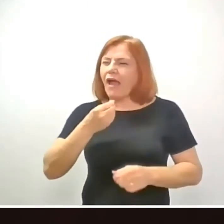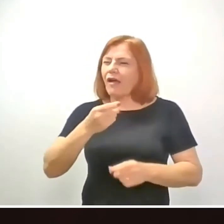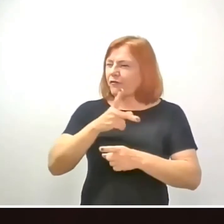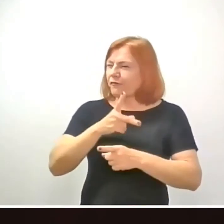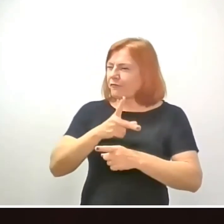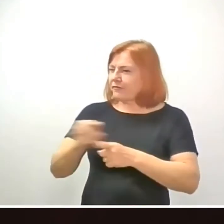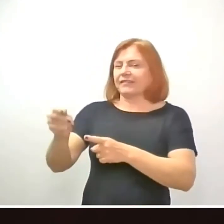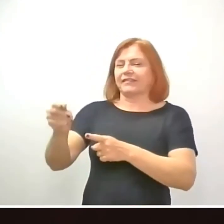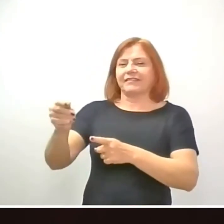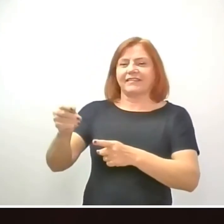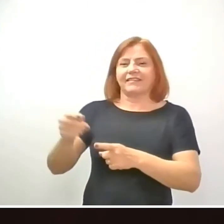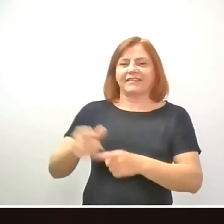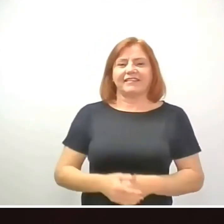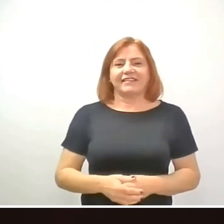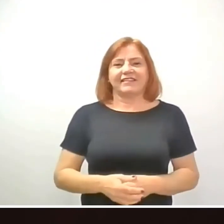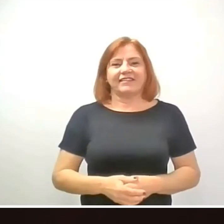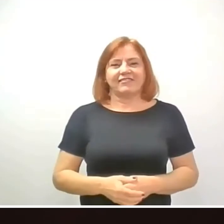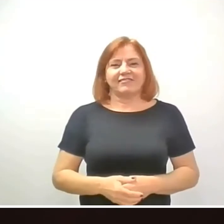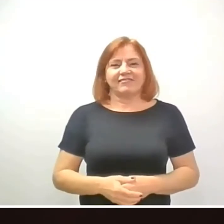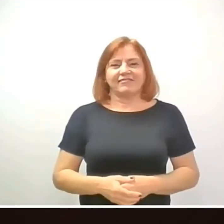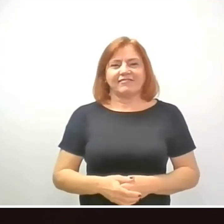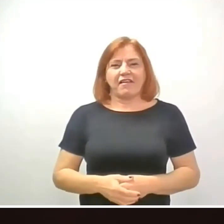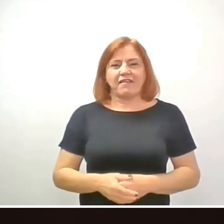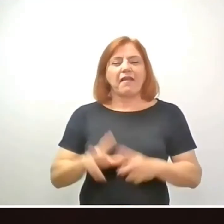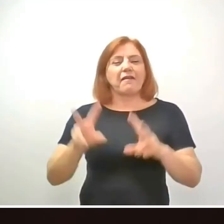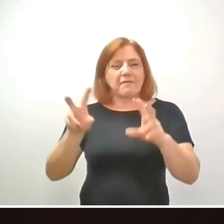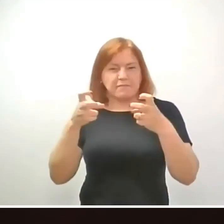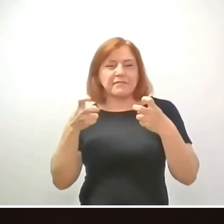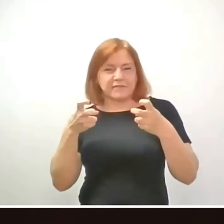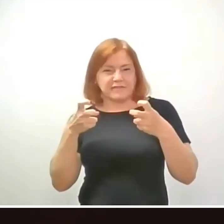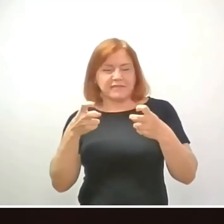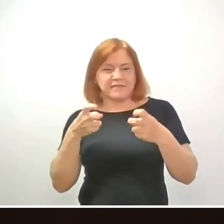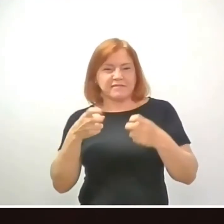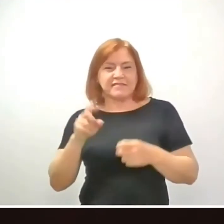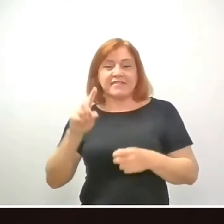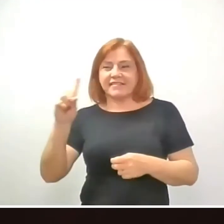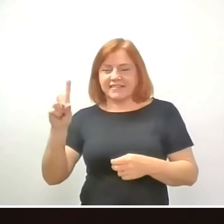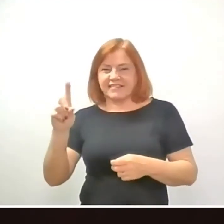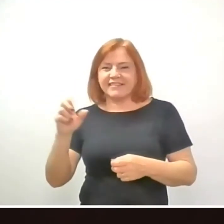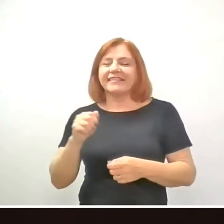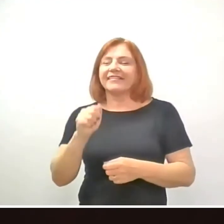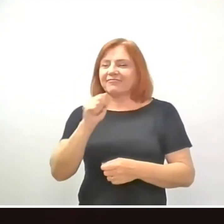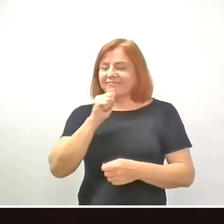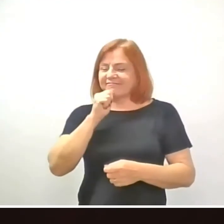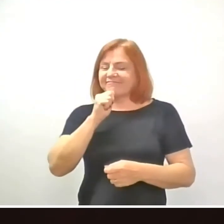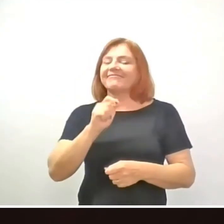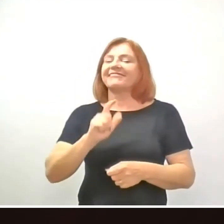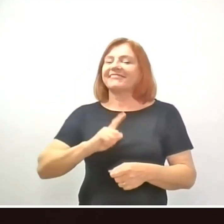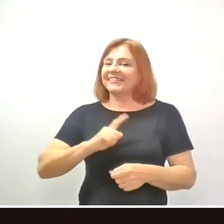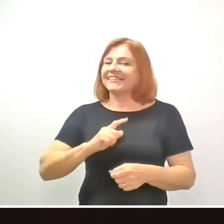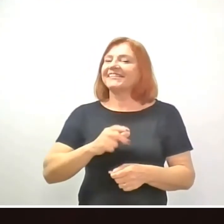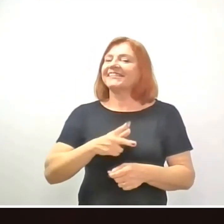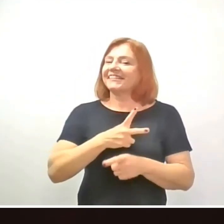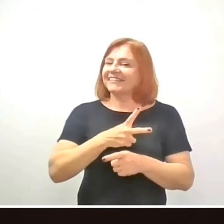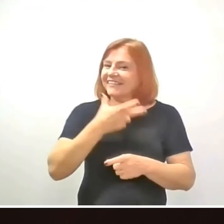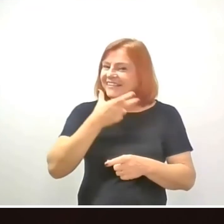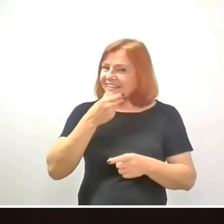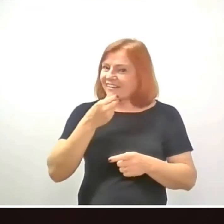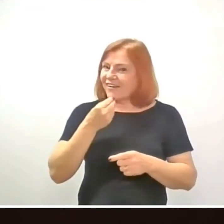perceberam como Deus ainda tinha vencedores, né? Mesmo nessa situação